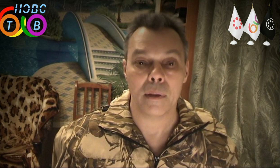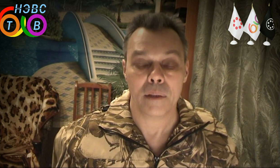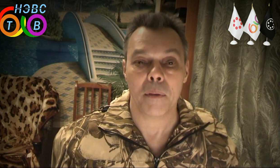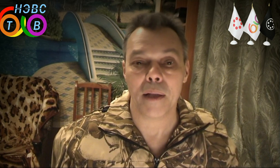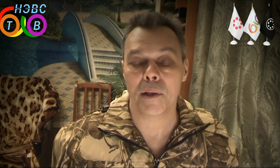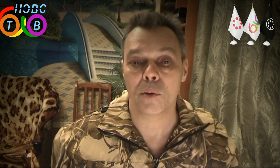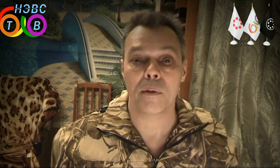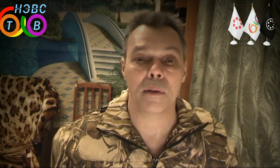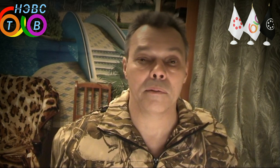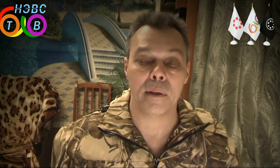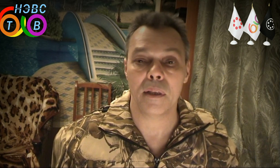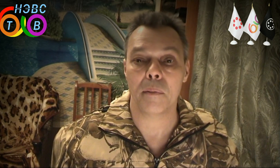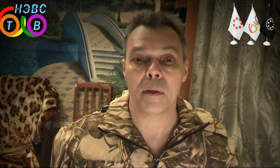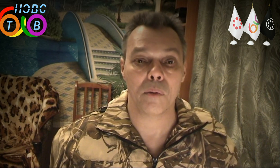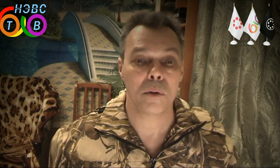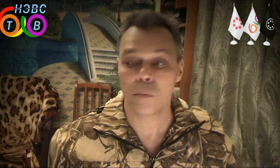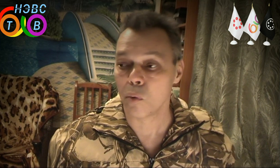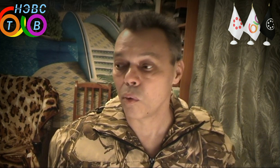эта передача готовится Велинием и его супругой